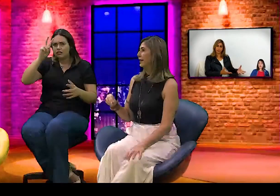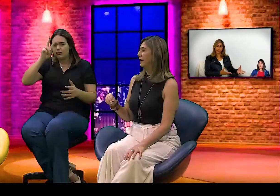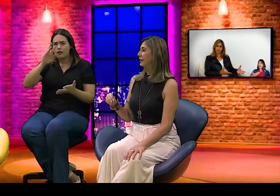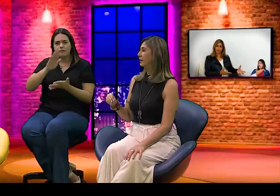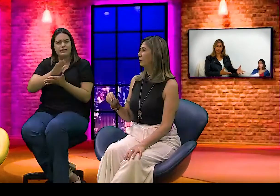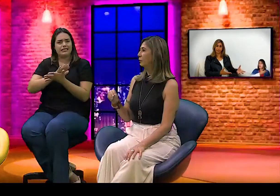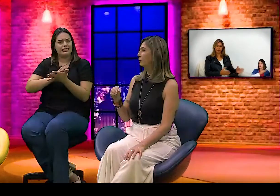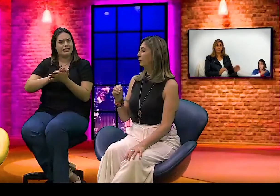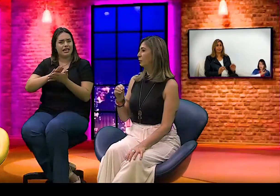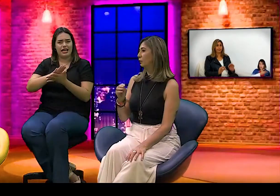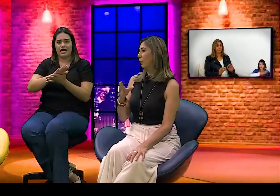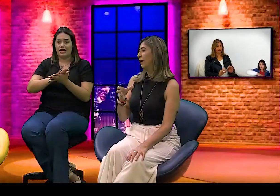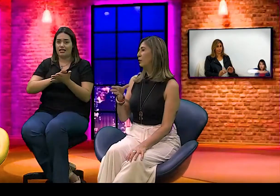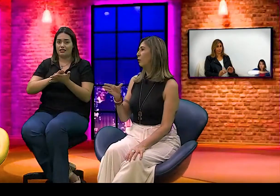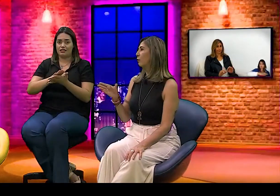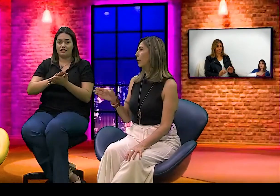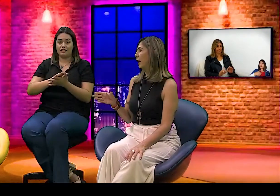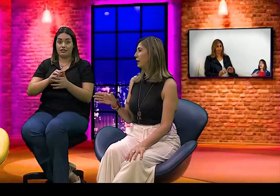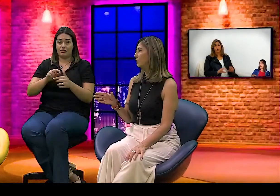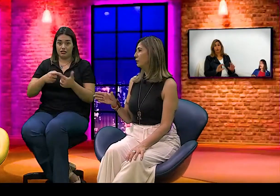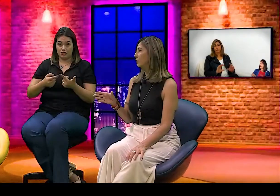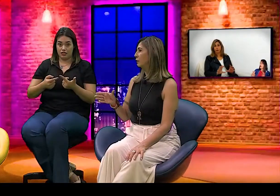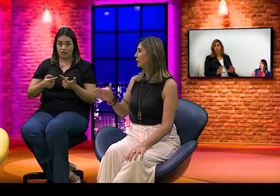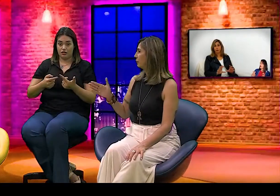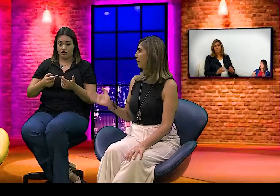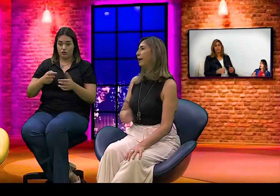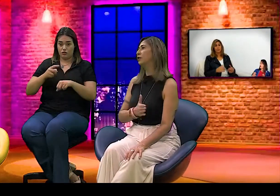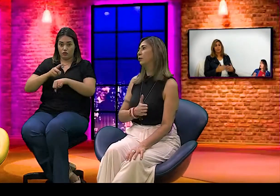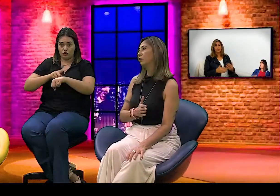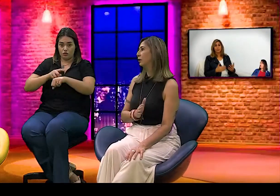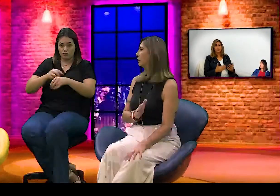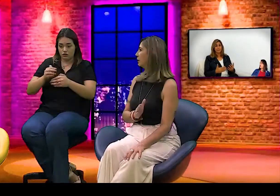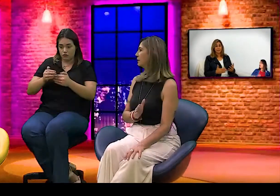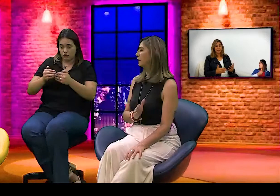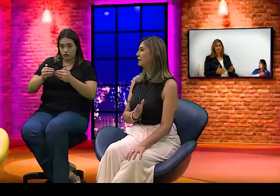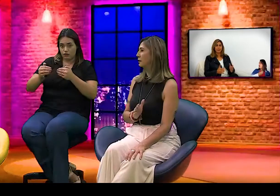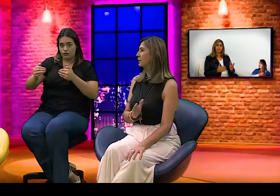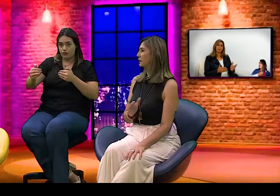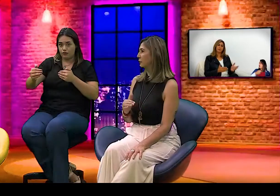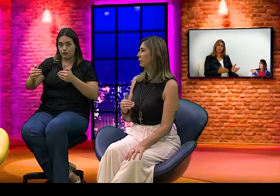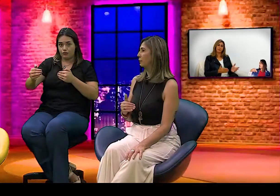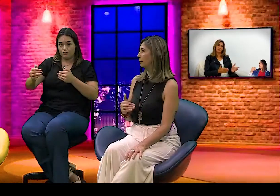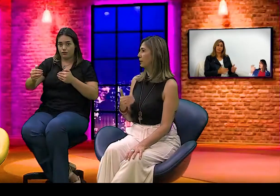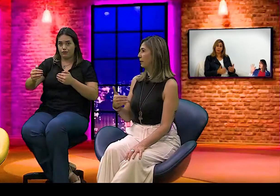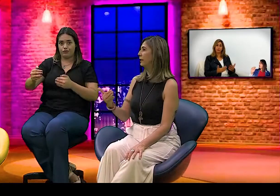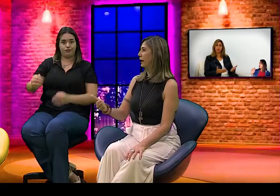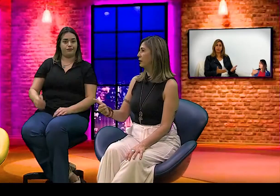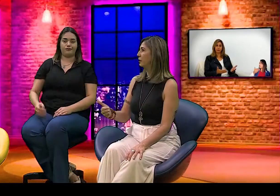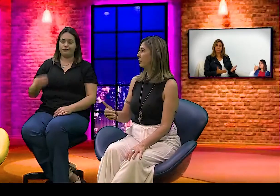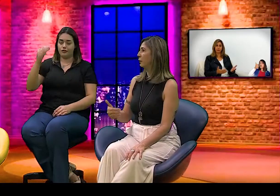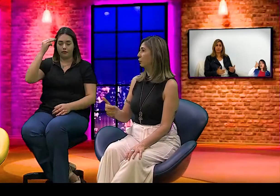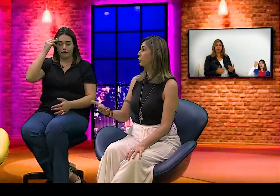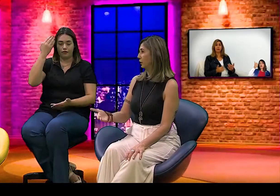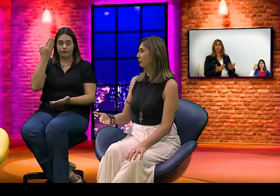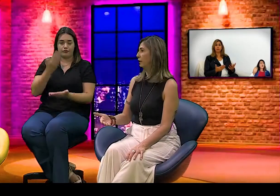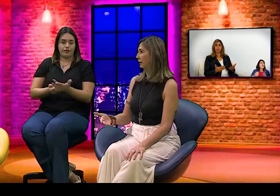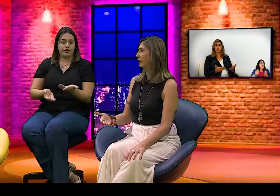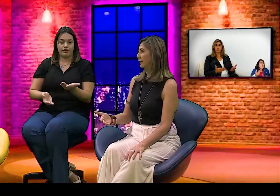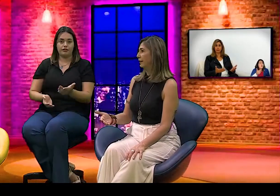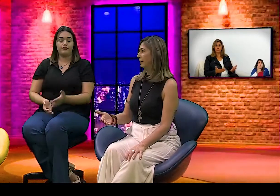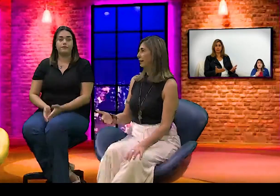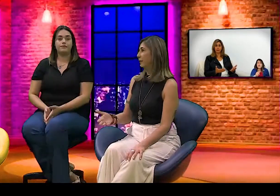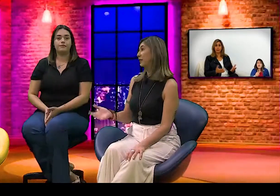né? Então, no médio a longo prazo, você perde toda essa questão, essa sua possibilidade, né,